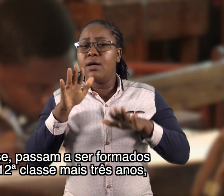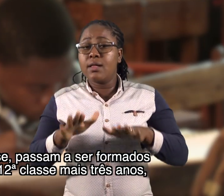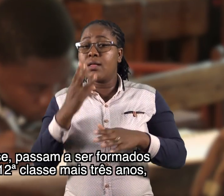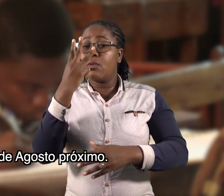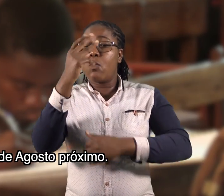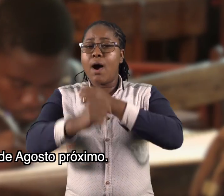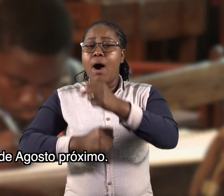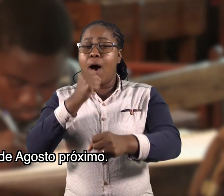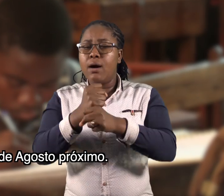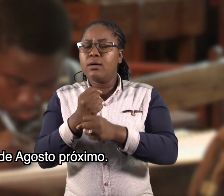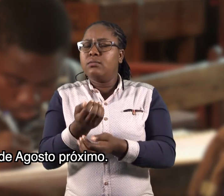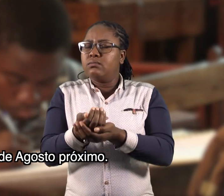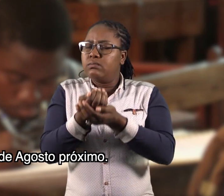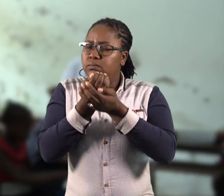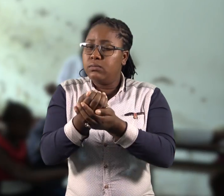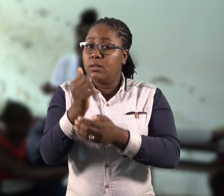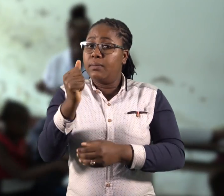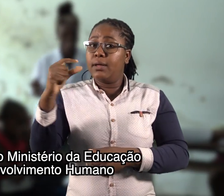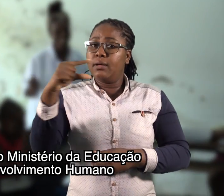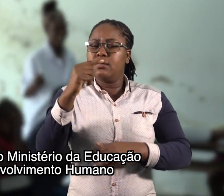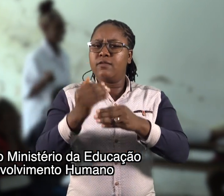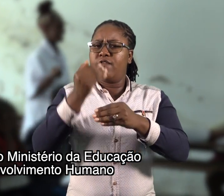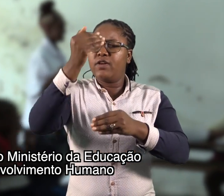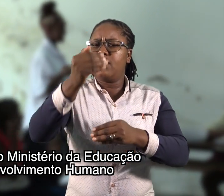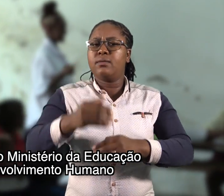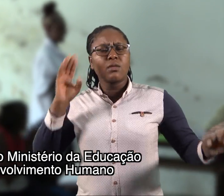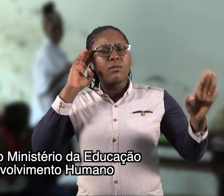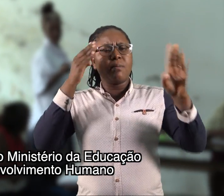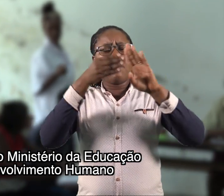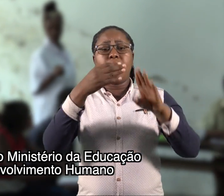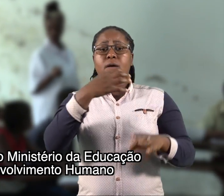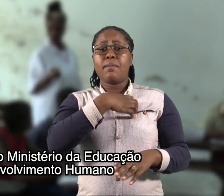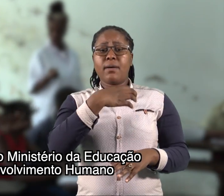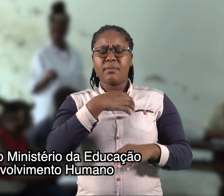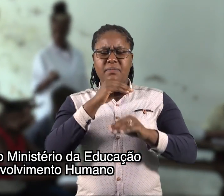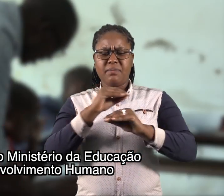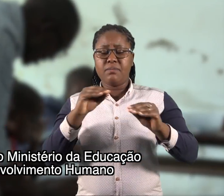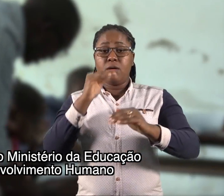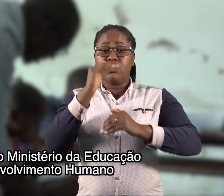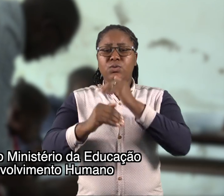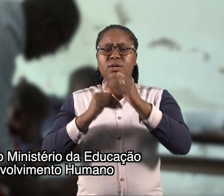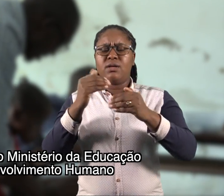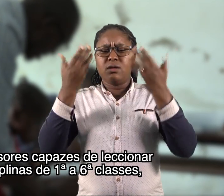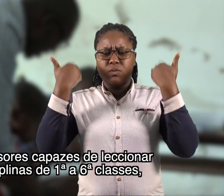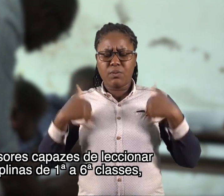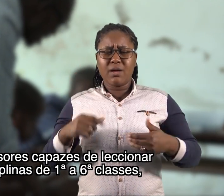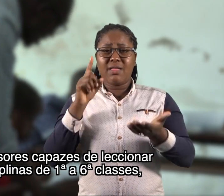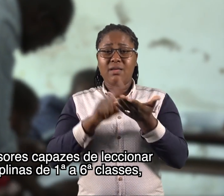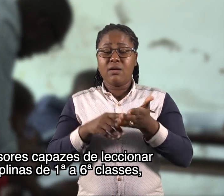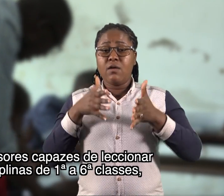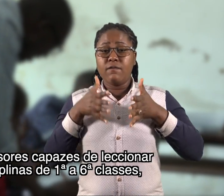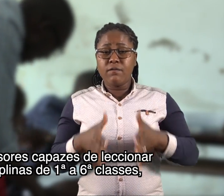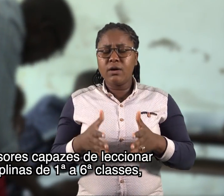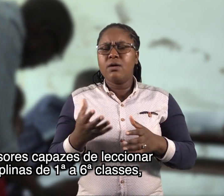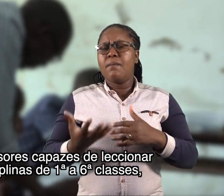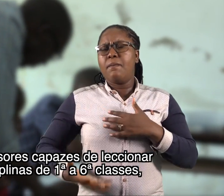3 anos a partir de agosto próximo. O objetivo do Ministério da Educação e Desenvolvimento Humano é formar